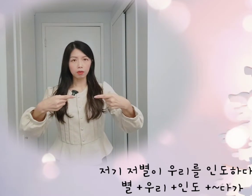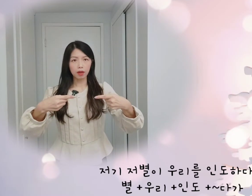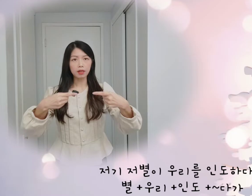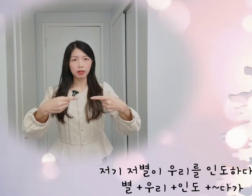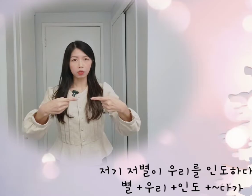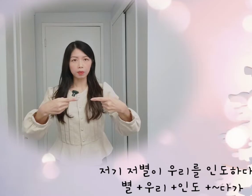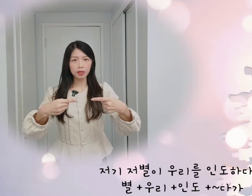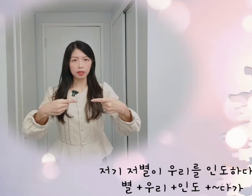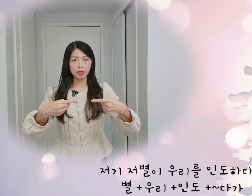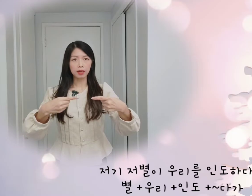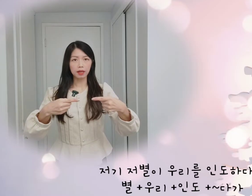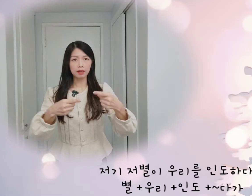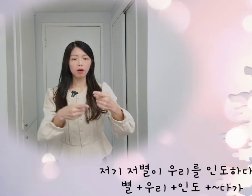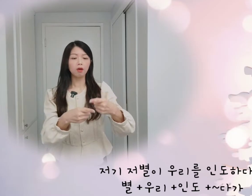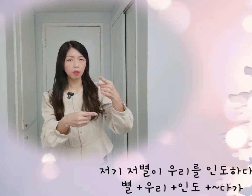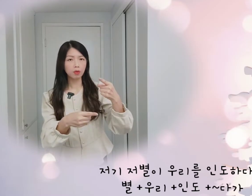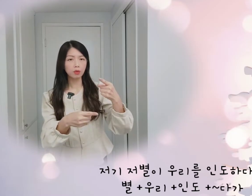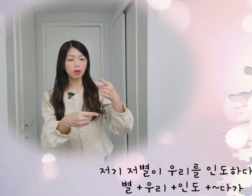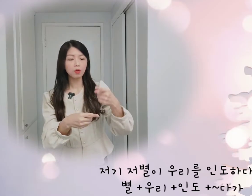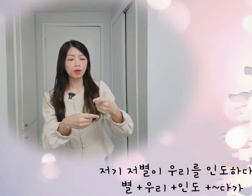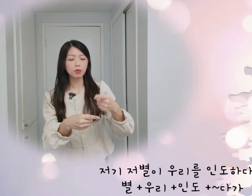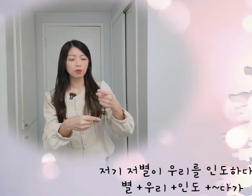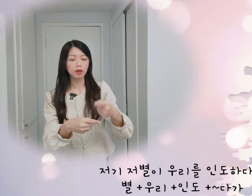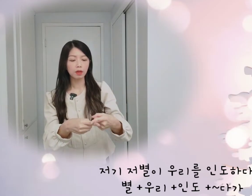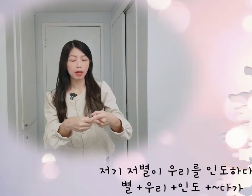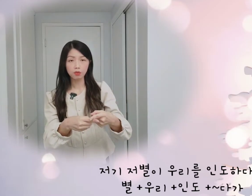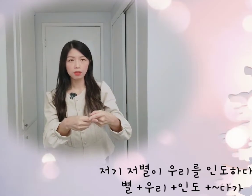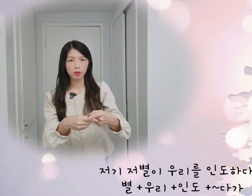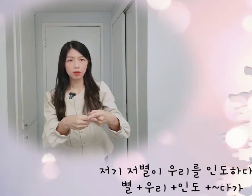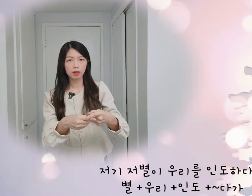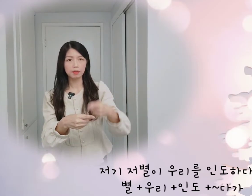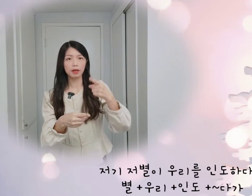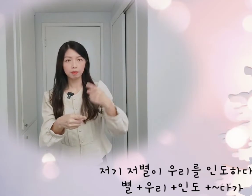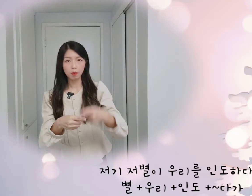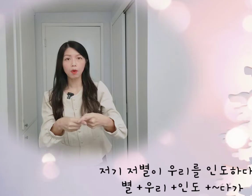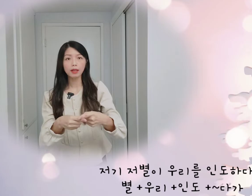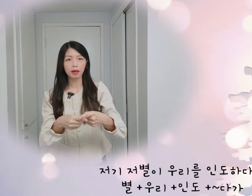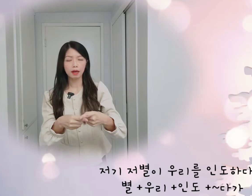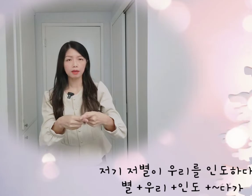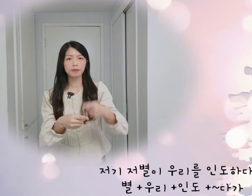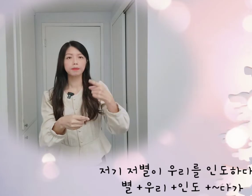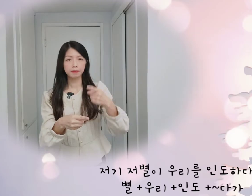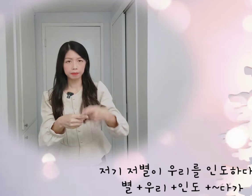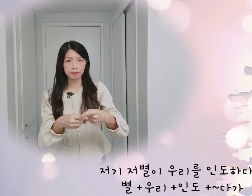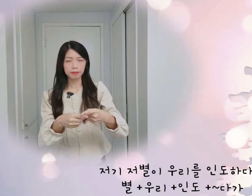검지만 이렇게 이 상태로 펴신 이 상태에서 오른손을 왼손 위에 이렇게 대주신다고 생각하시면 돼요. 뭐뭐